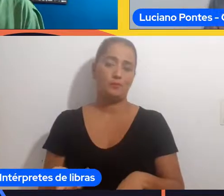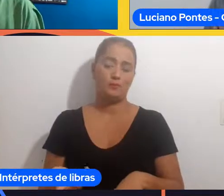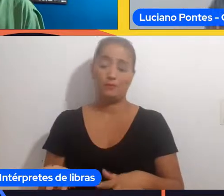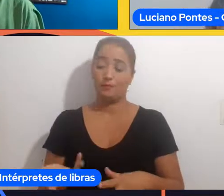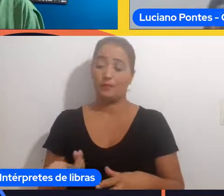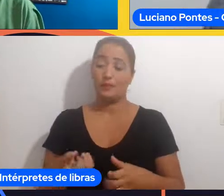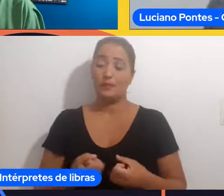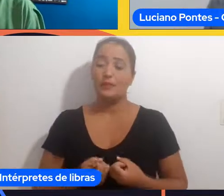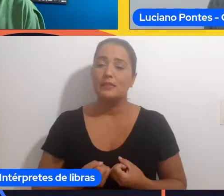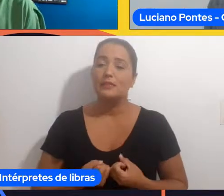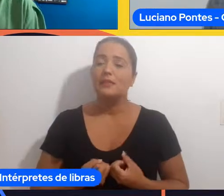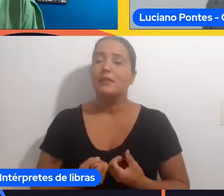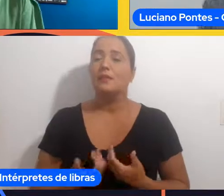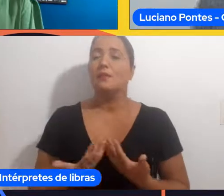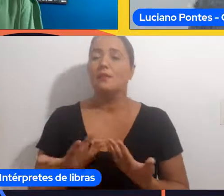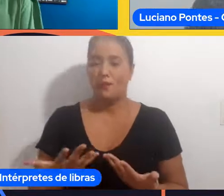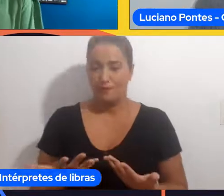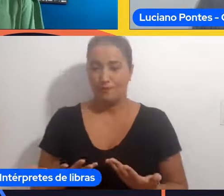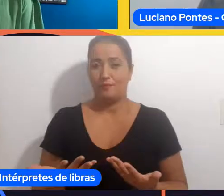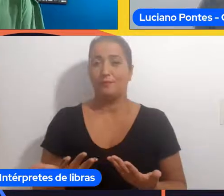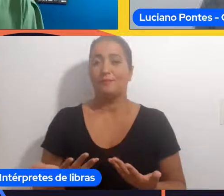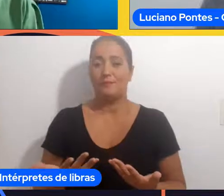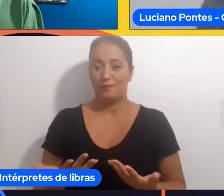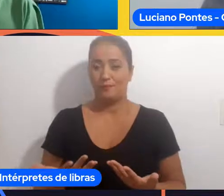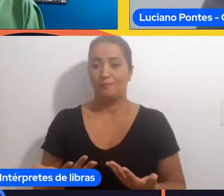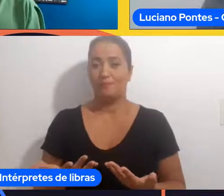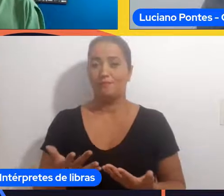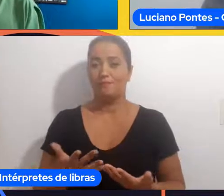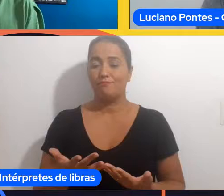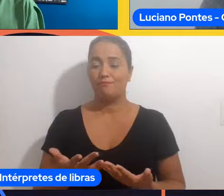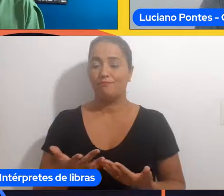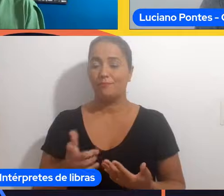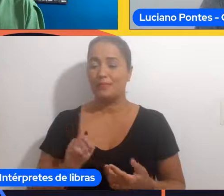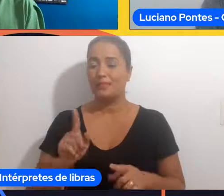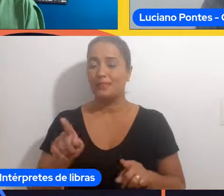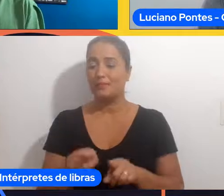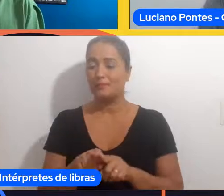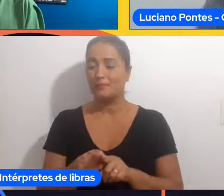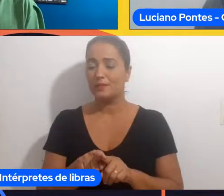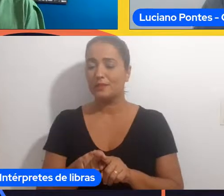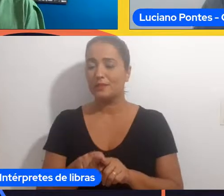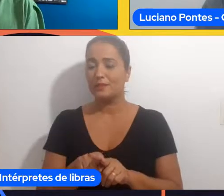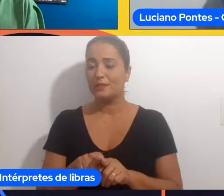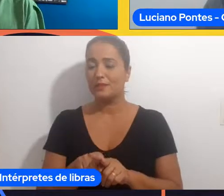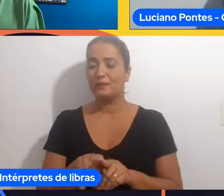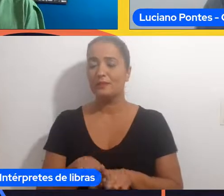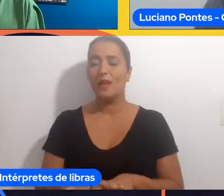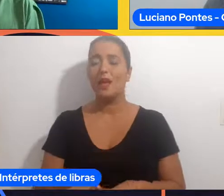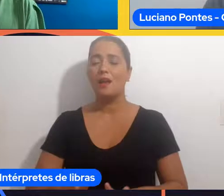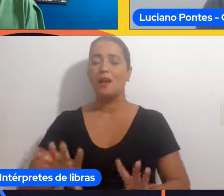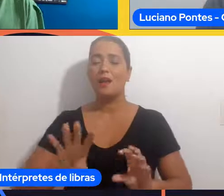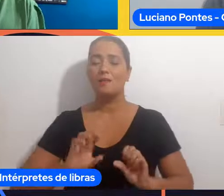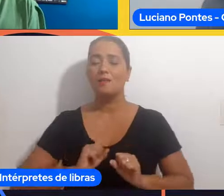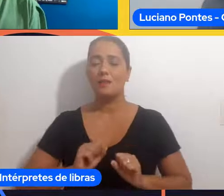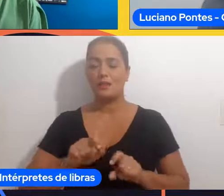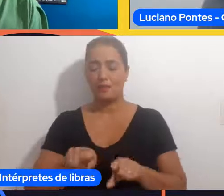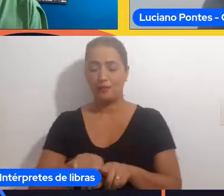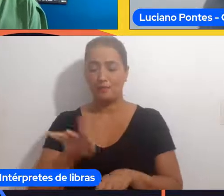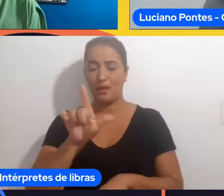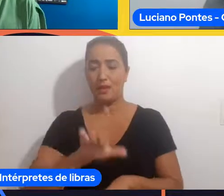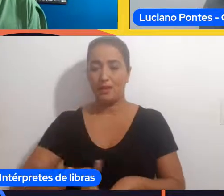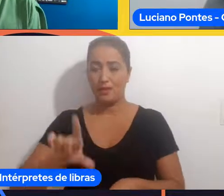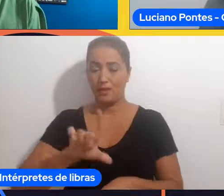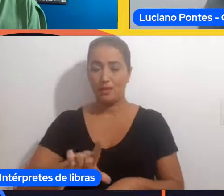extravasar, de internalizar também muitos sentimentos, porque com a literatura a gente ouve, a gente escuta, a gente também